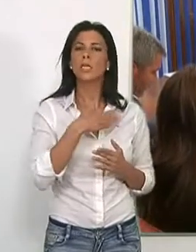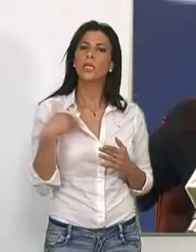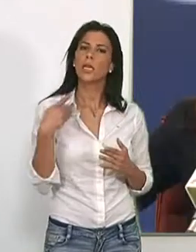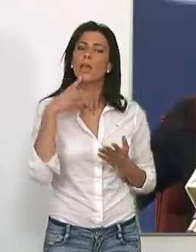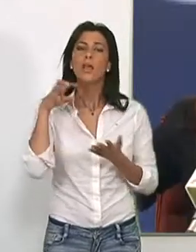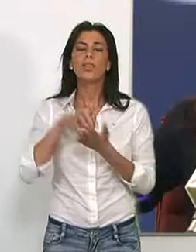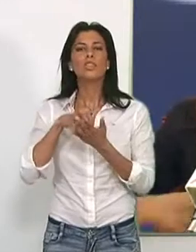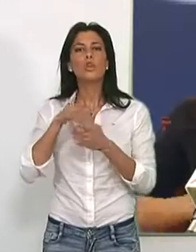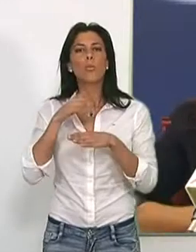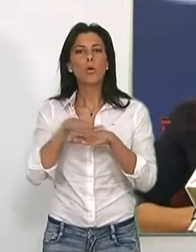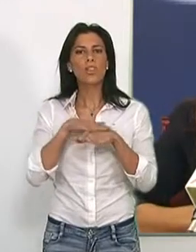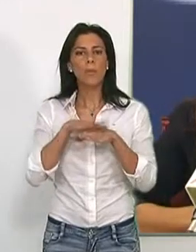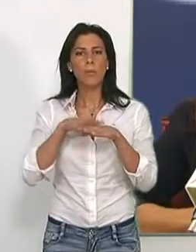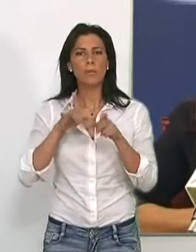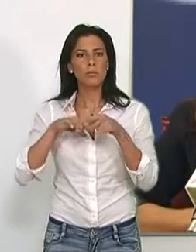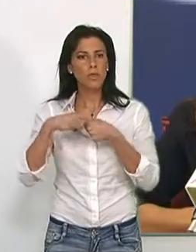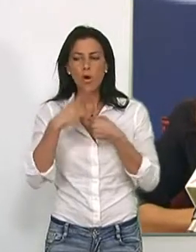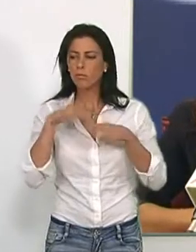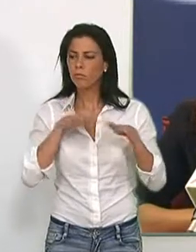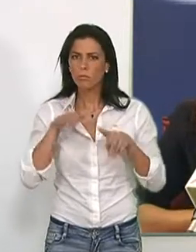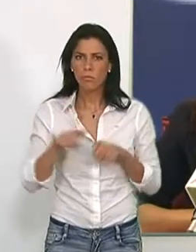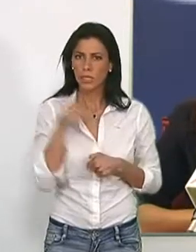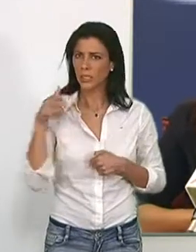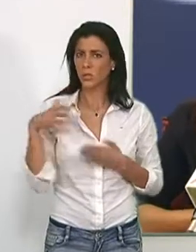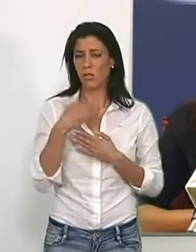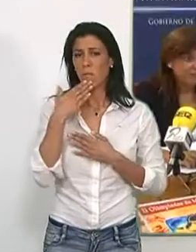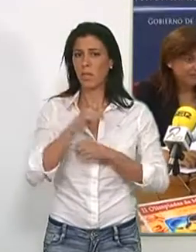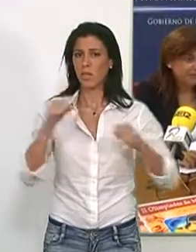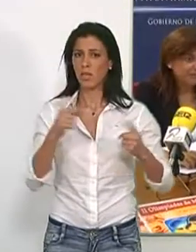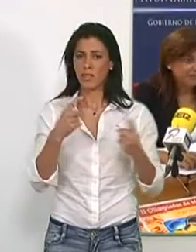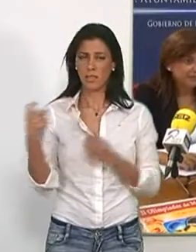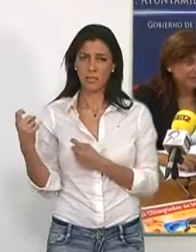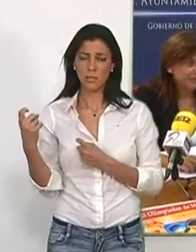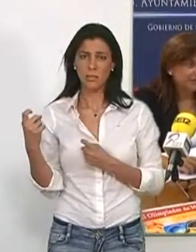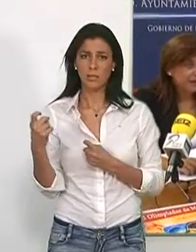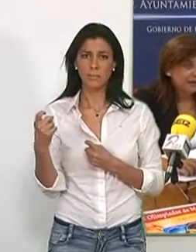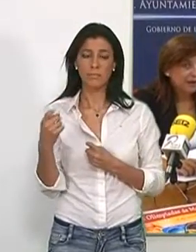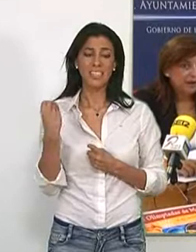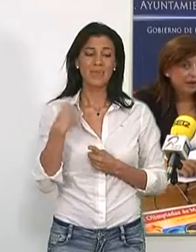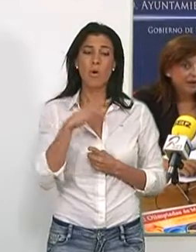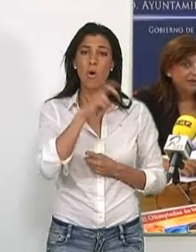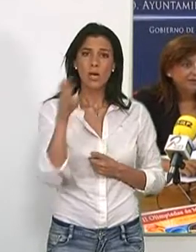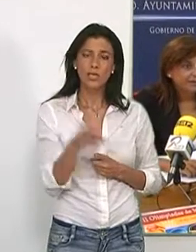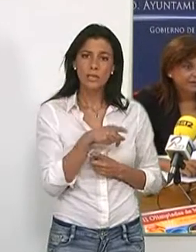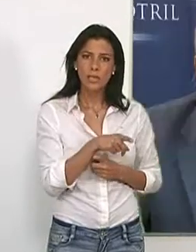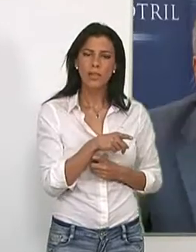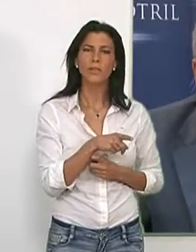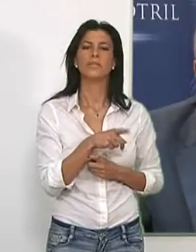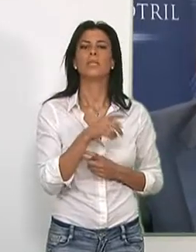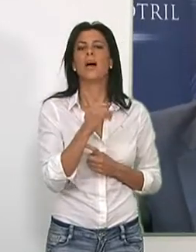contará con los centros municipales de participación activa para personas mayores entre la actividades a desarrollar se